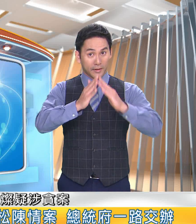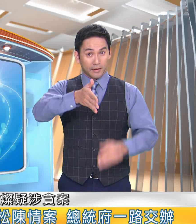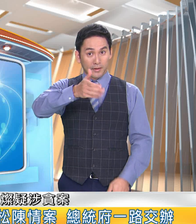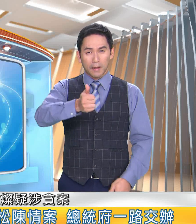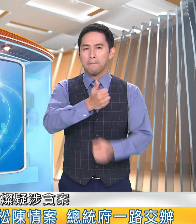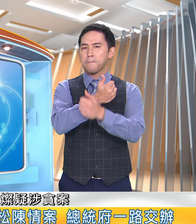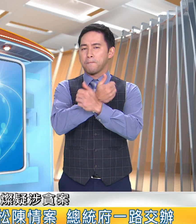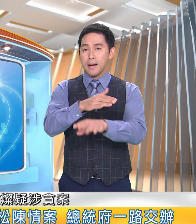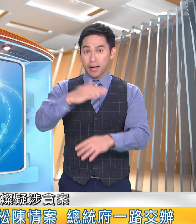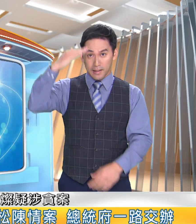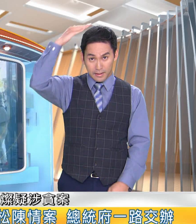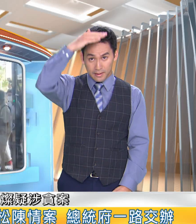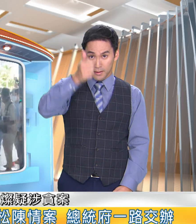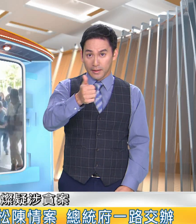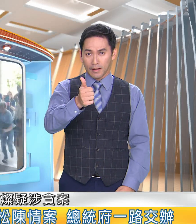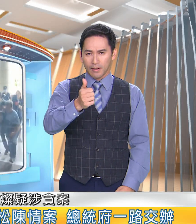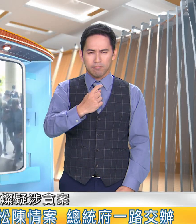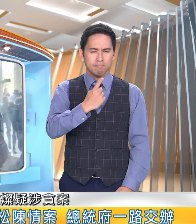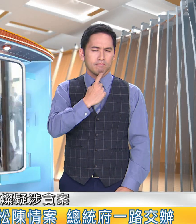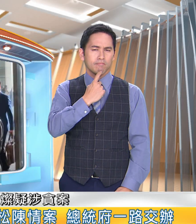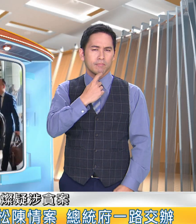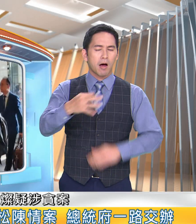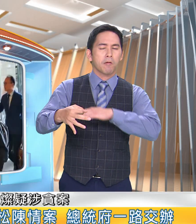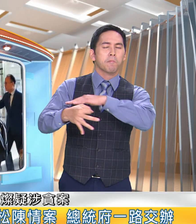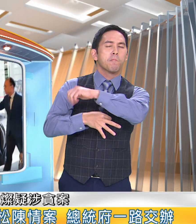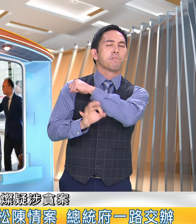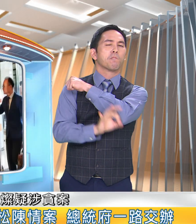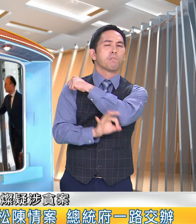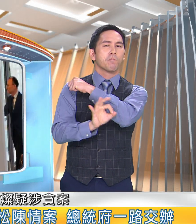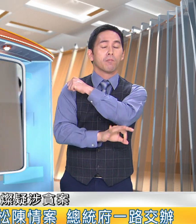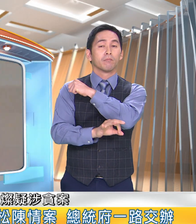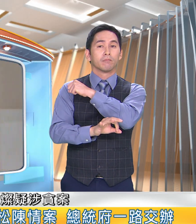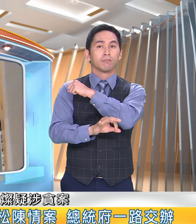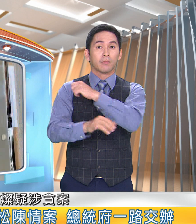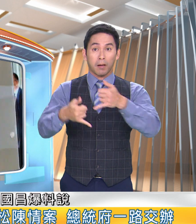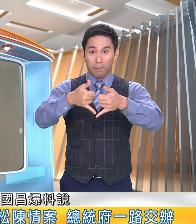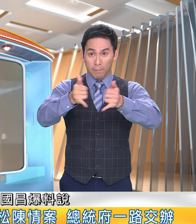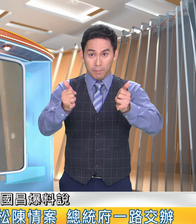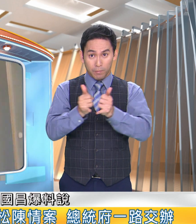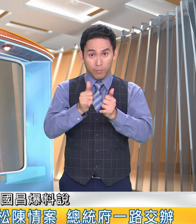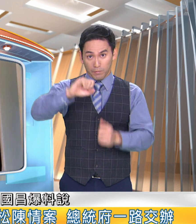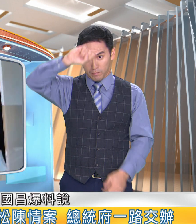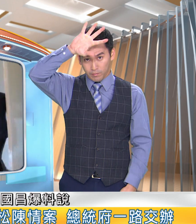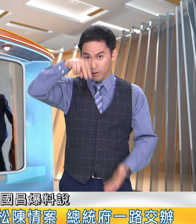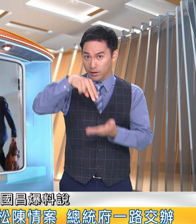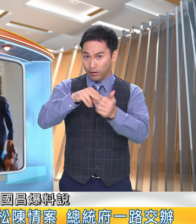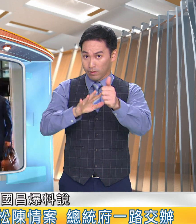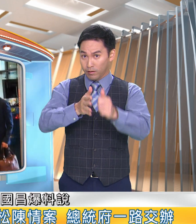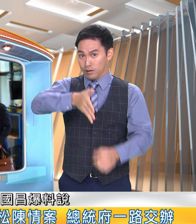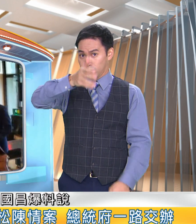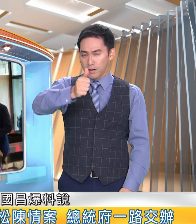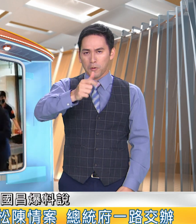前桃园市长郑文灿疑涉贪案，民众党团总召黄国昌爆料